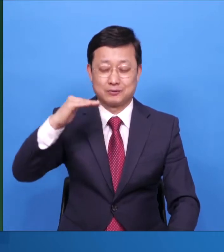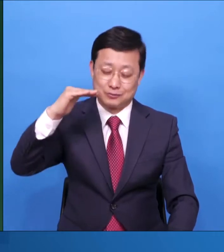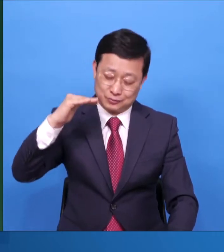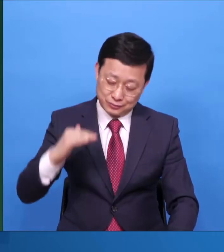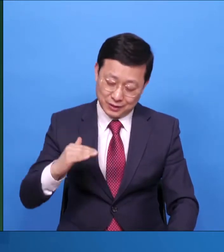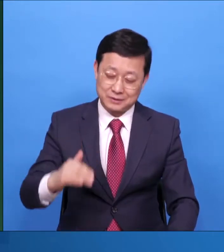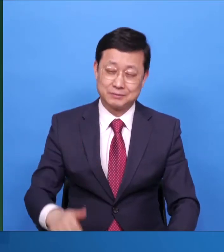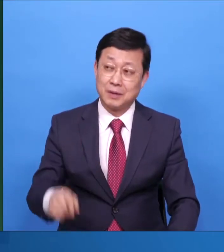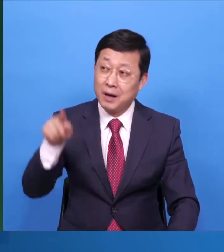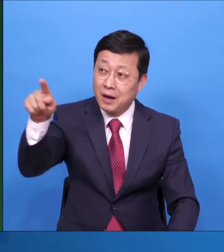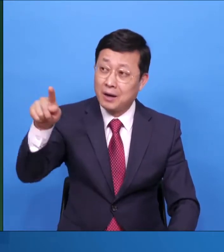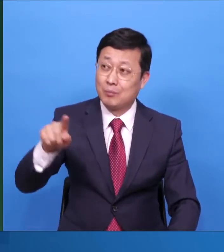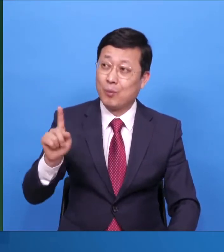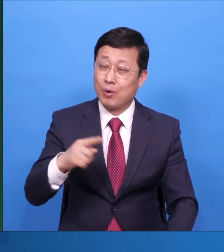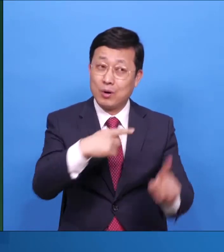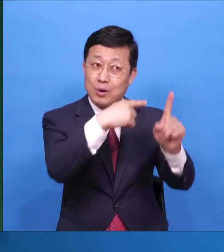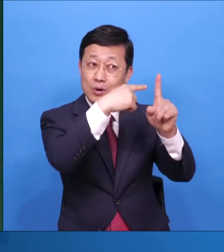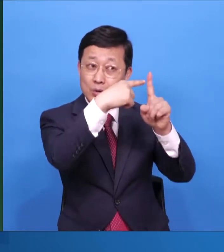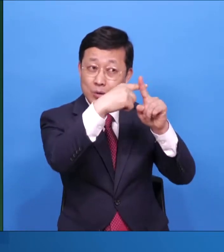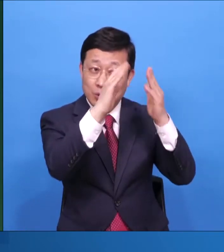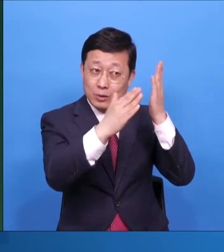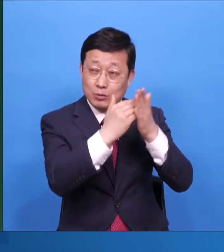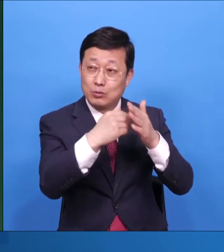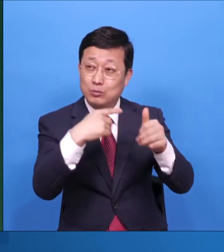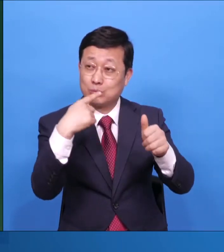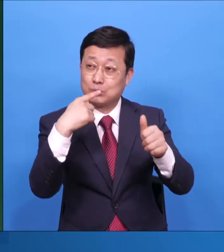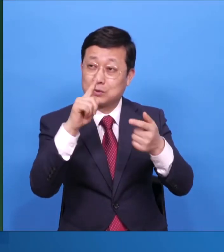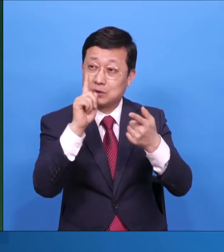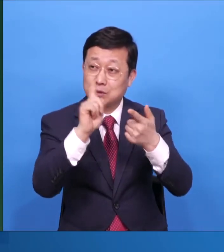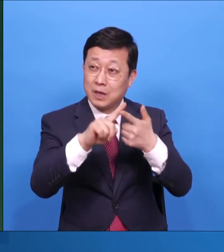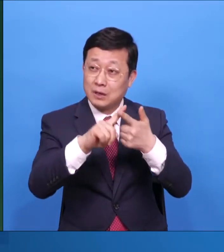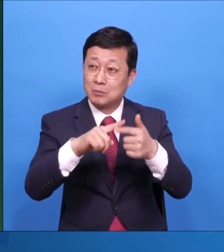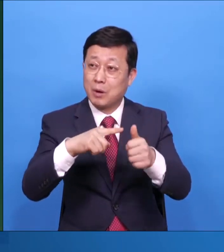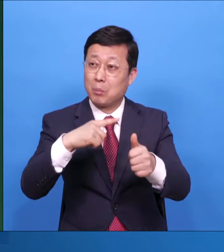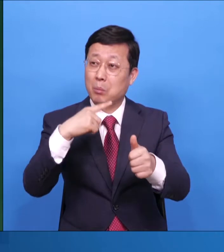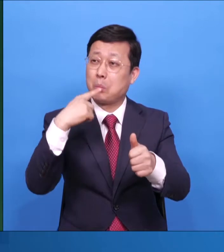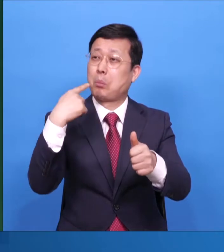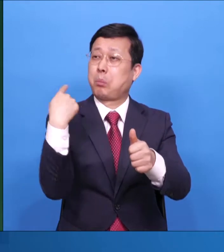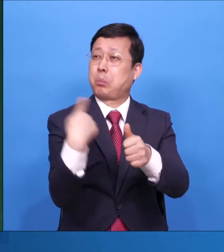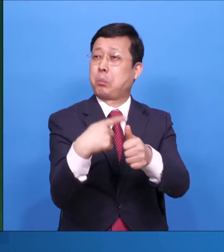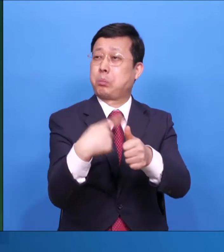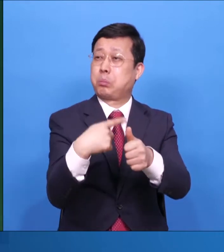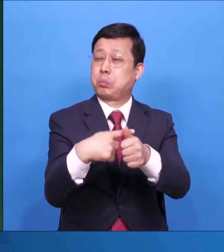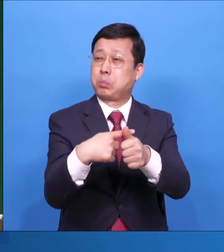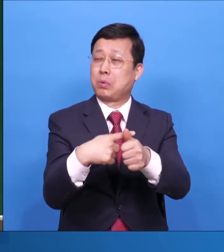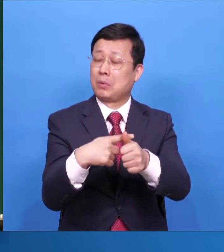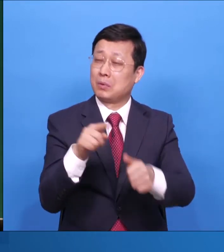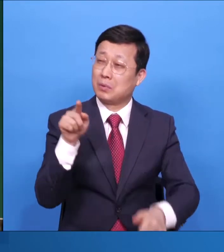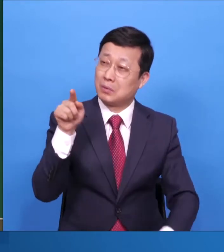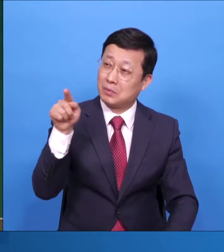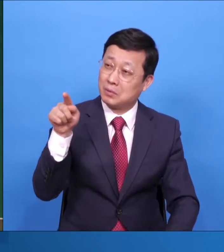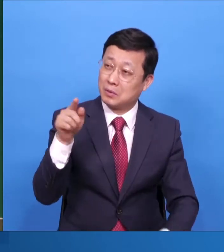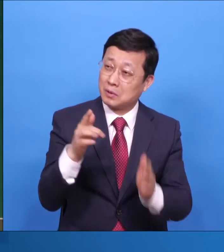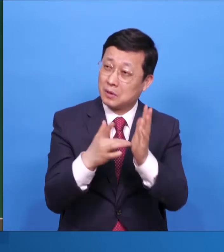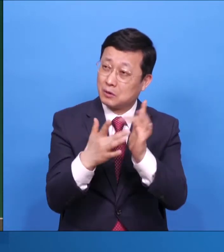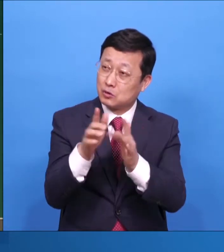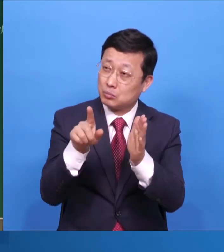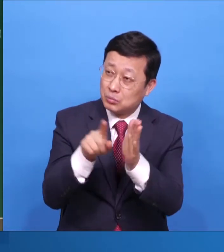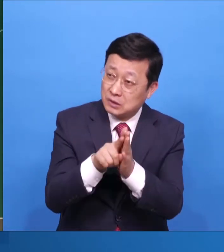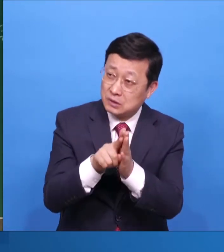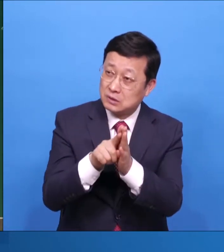했어요. Él decía que el cristianismo es un problema bastante grave. 그렇습니다. Seguramente lo sea así. 그 사람이 신자인지 아닌지는